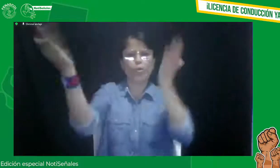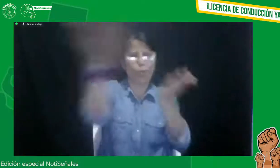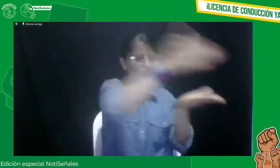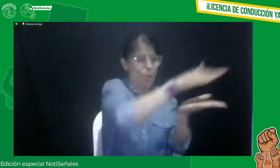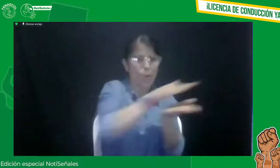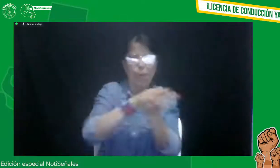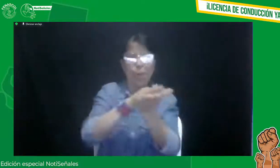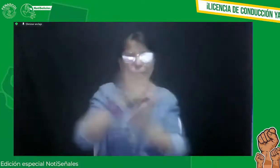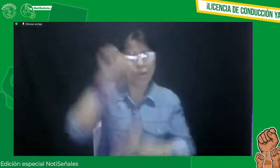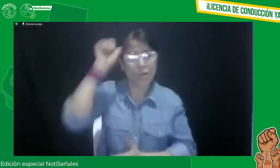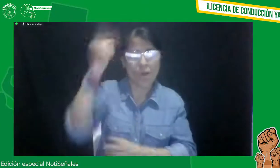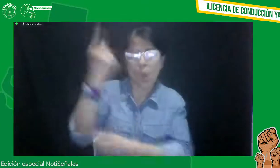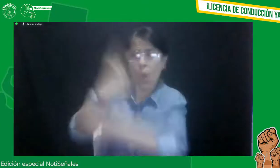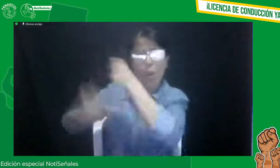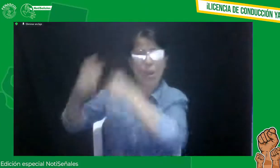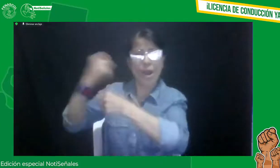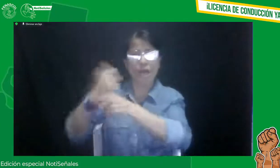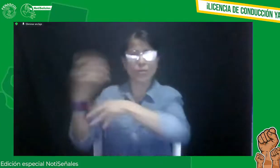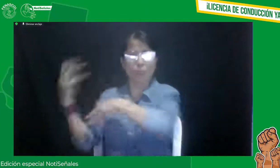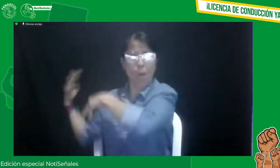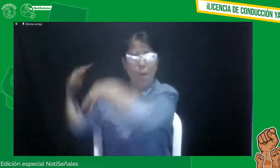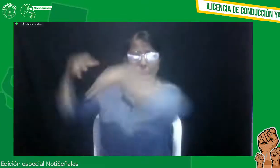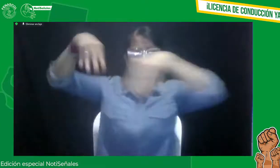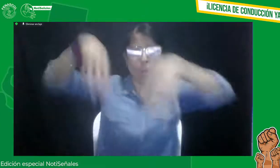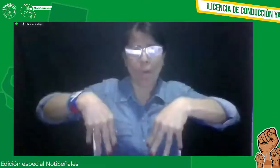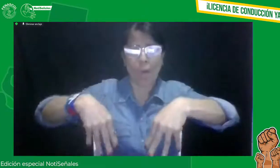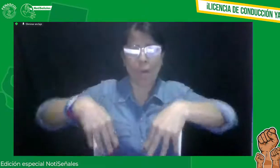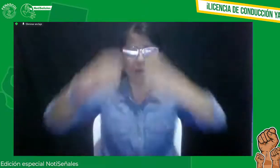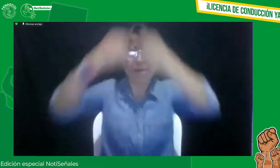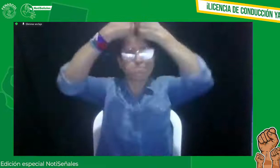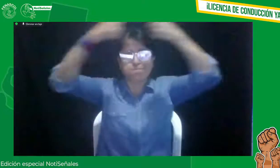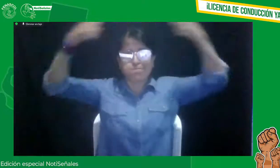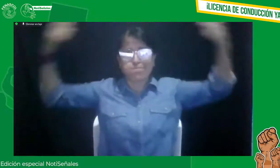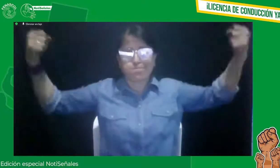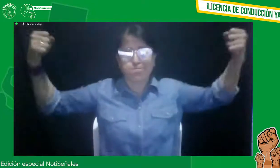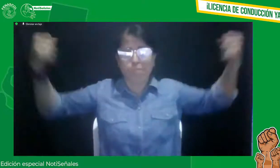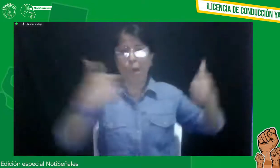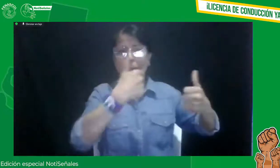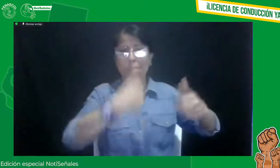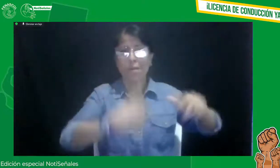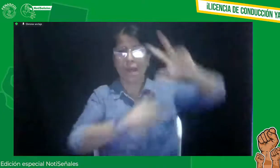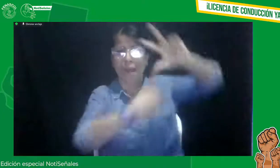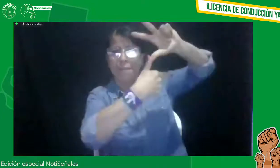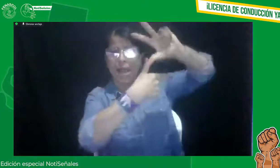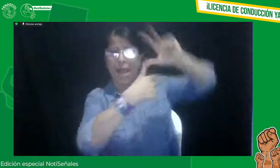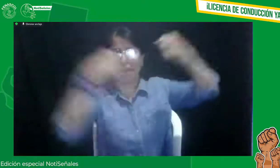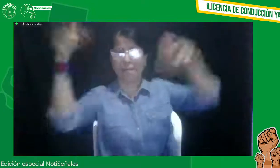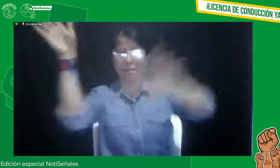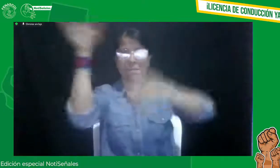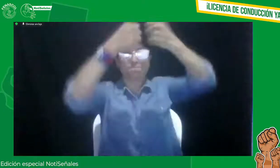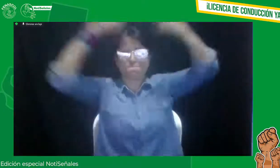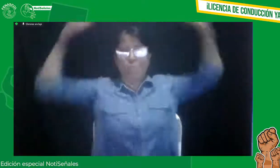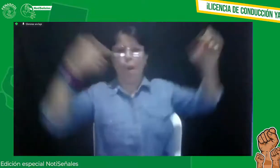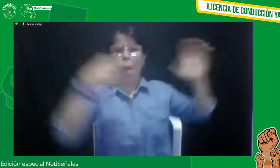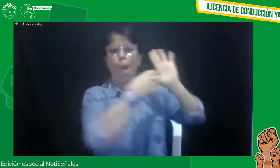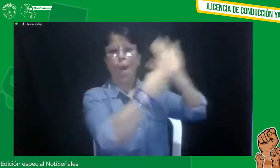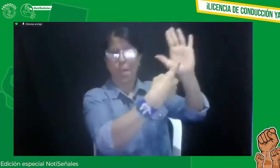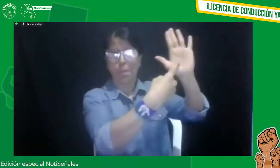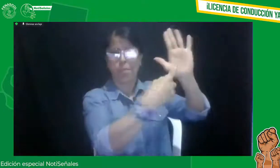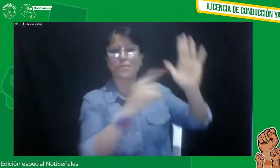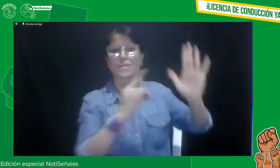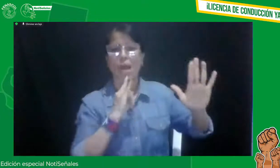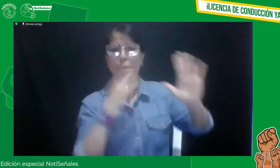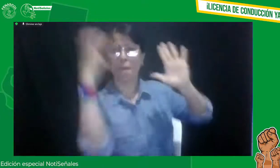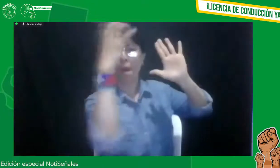para personas sordas, haciendo una pesquisa mundial, sabemos que desde el año pasado tuvimos pancartas